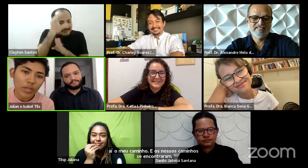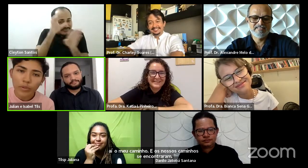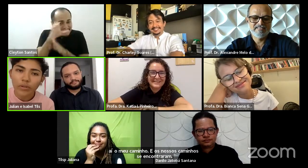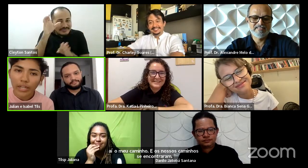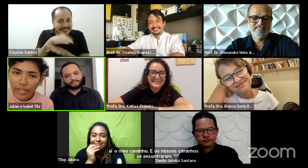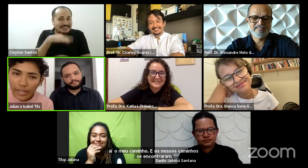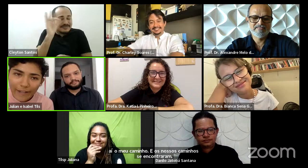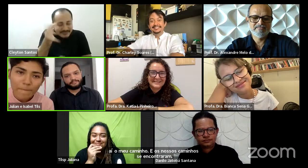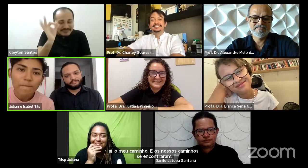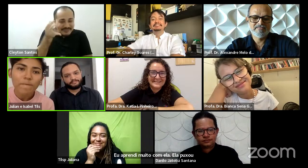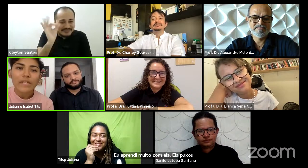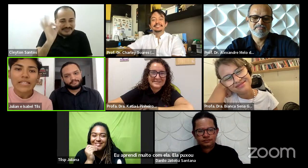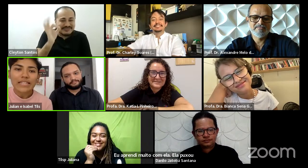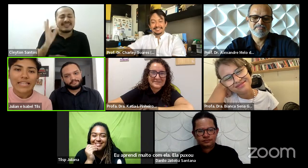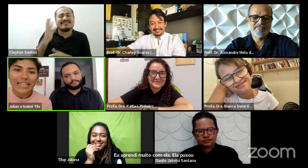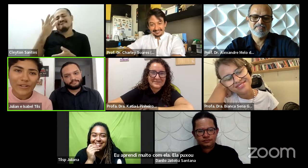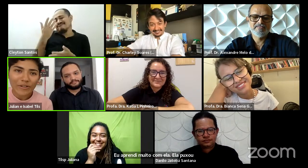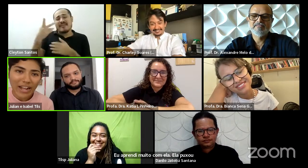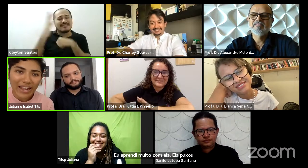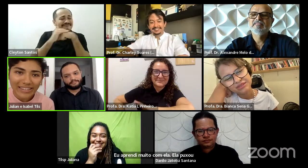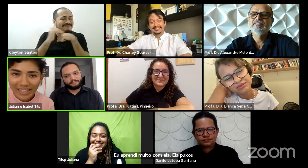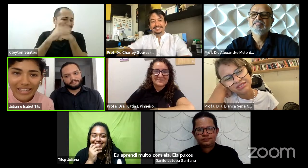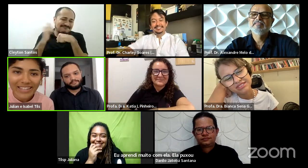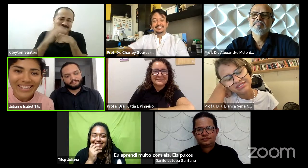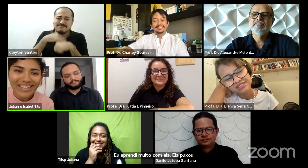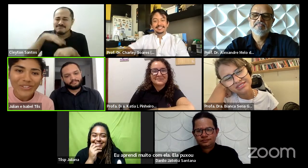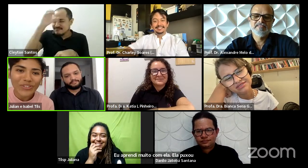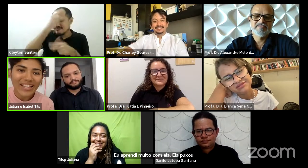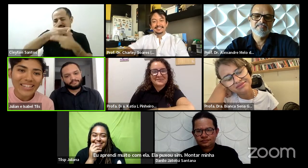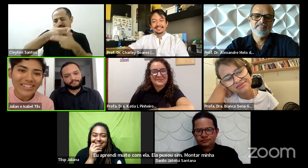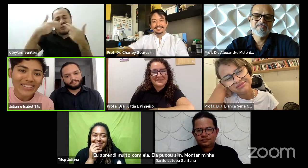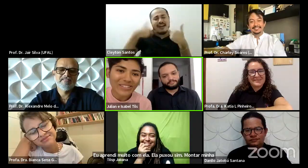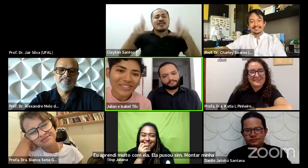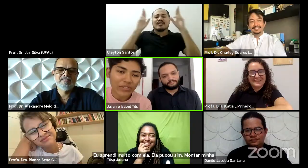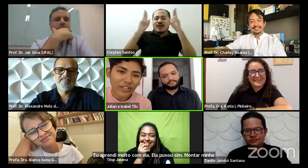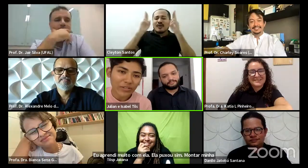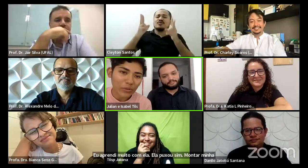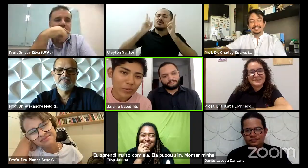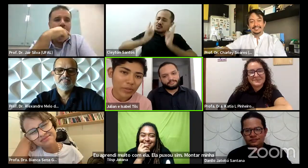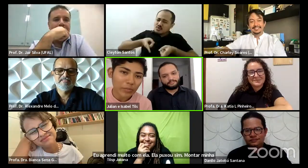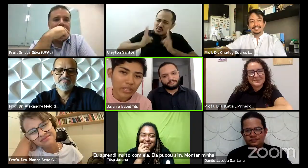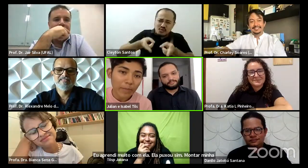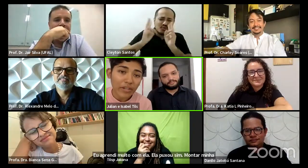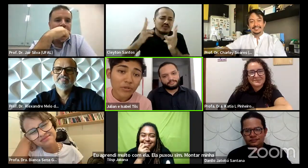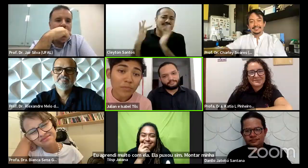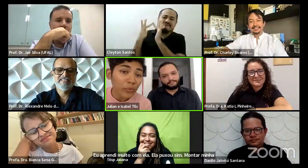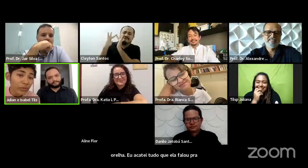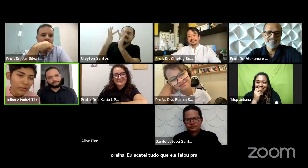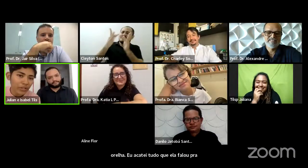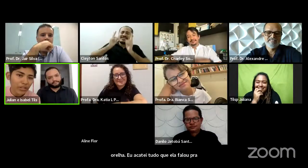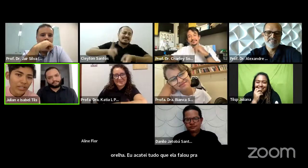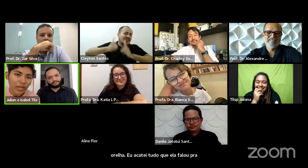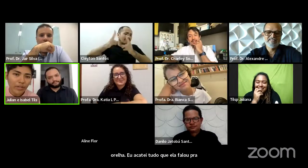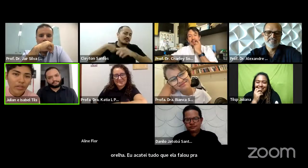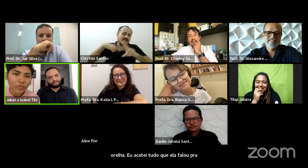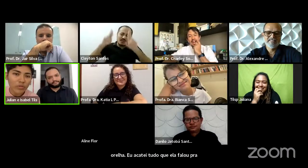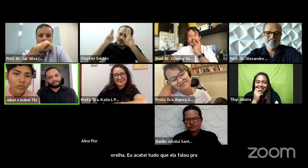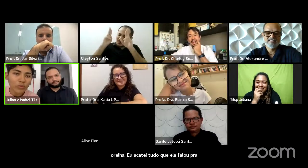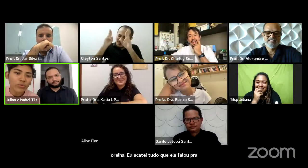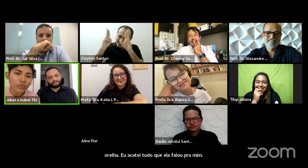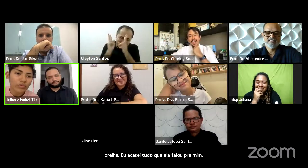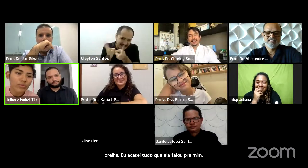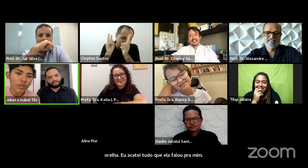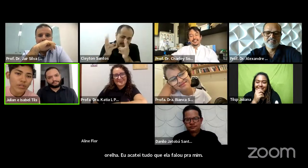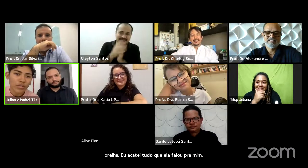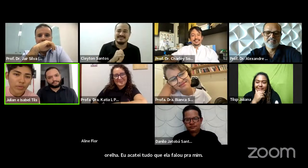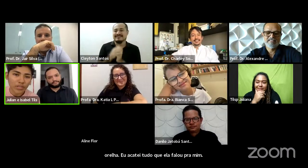sim, muito a minha orelha, né? Eu acatei tudo que ela falou para mim, aprendi muito. Né, aprendemos